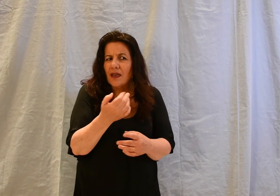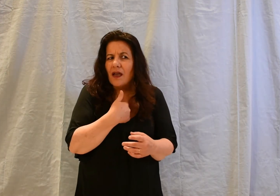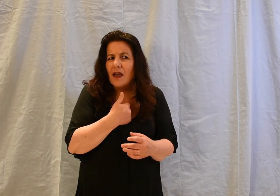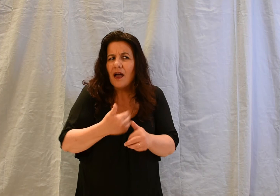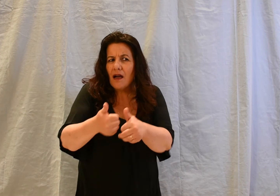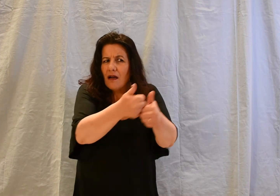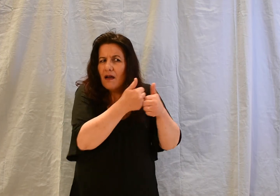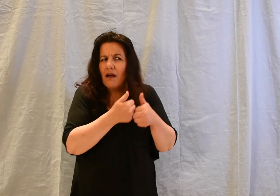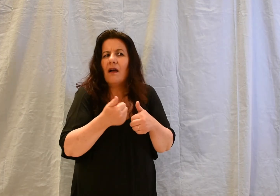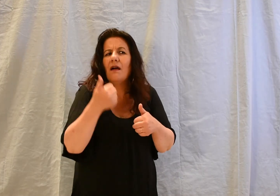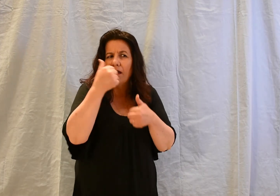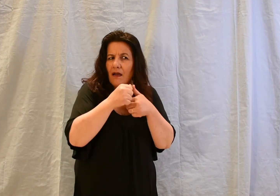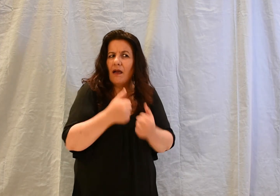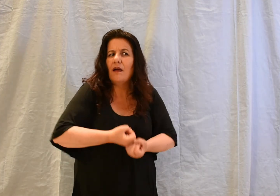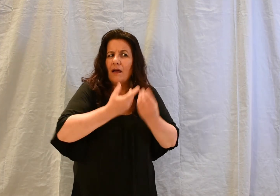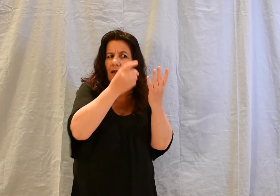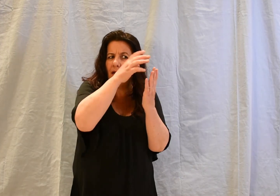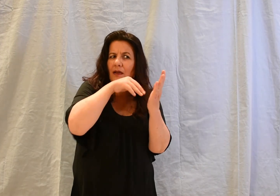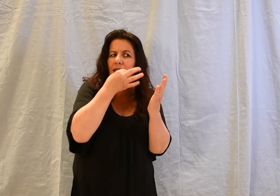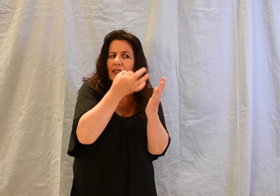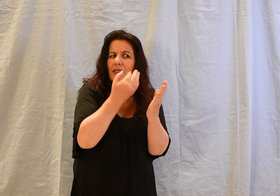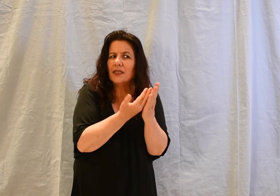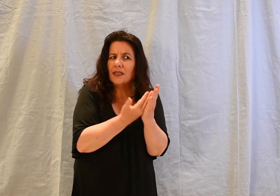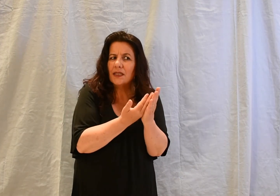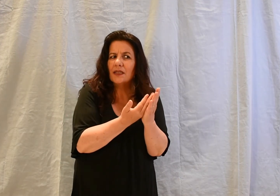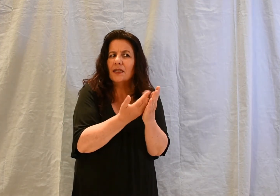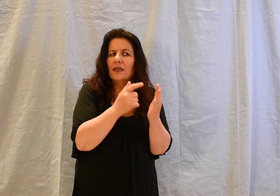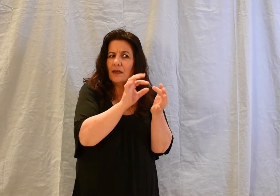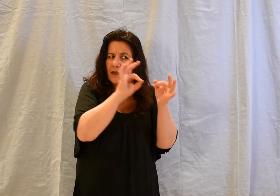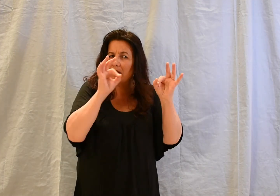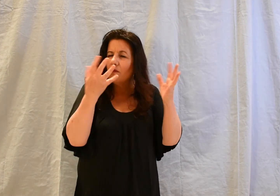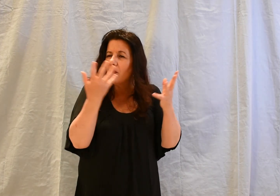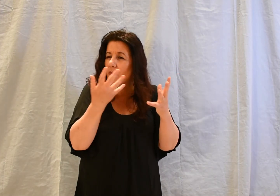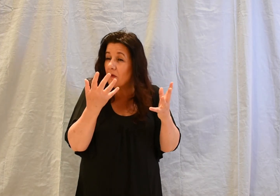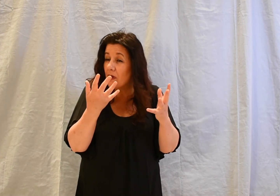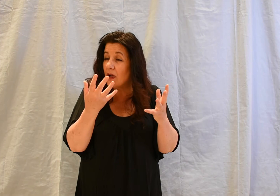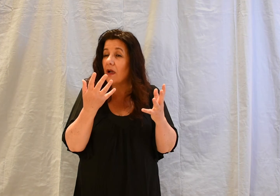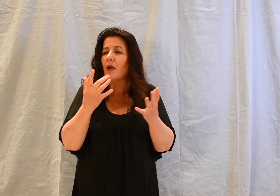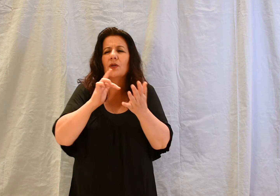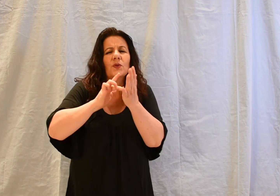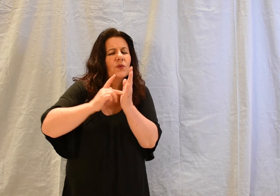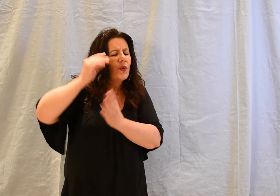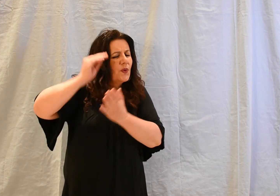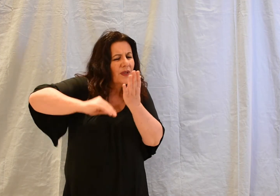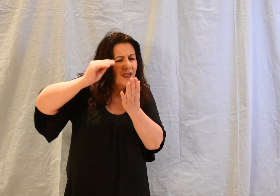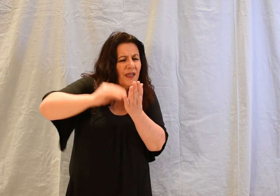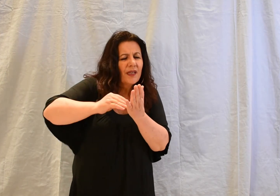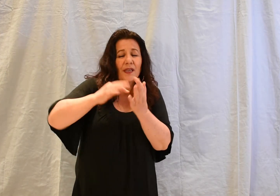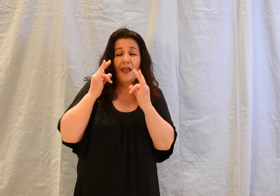vous. Il faut que s'accomplisse tout ce qui est écrit à mon sujet dans la